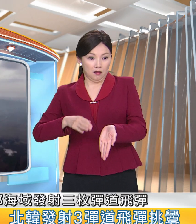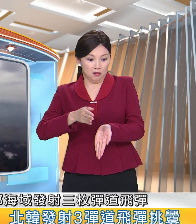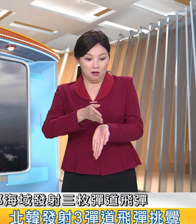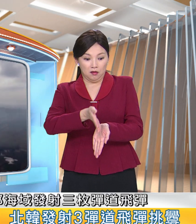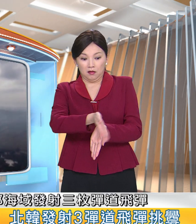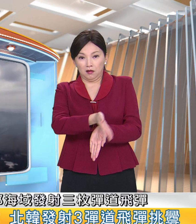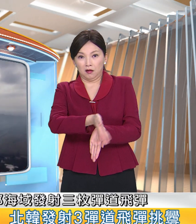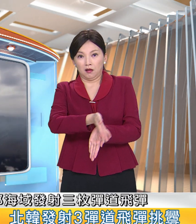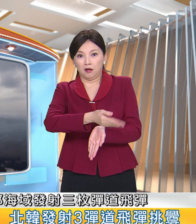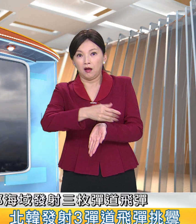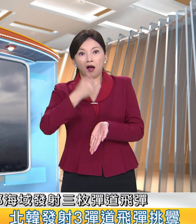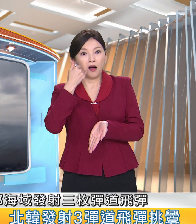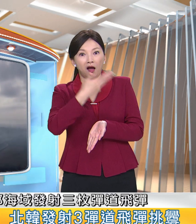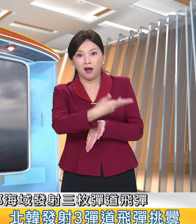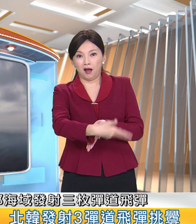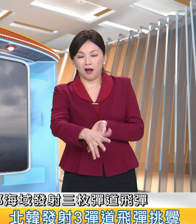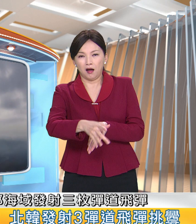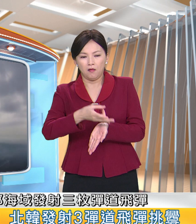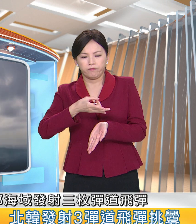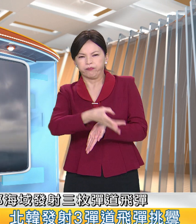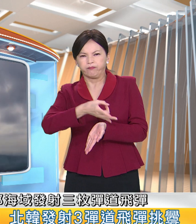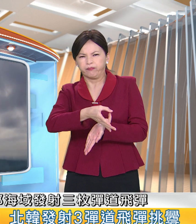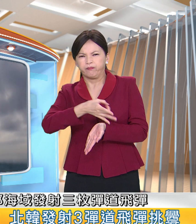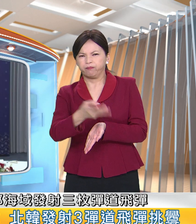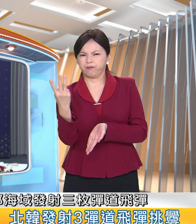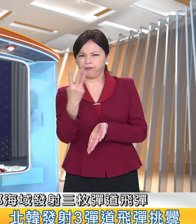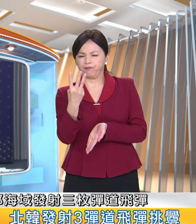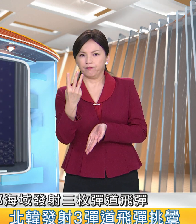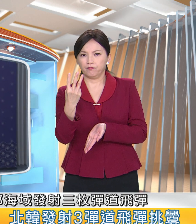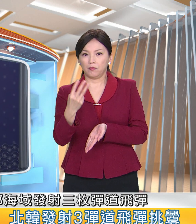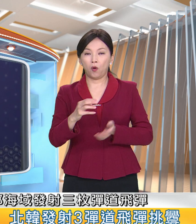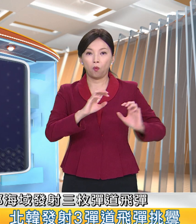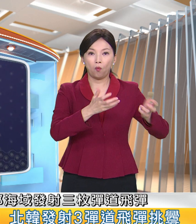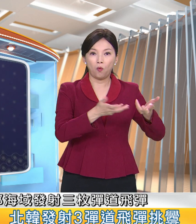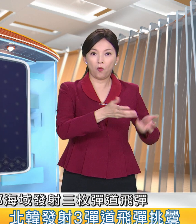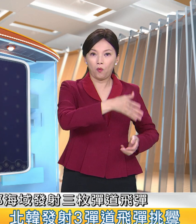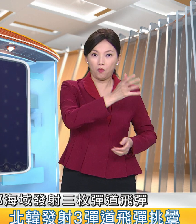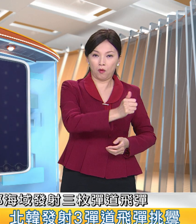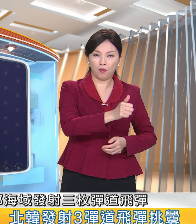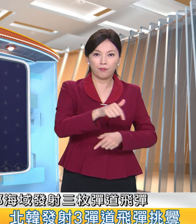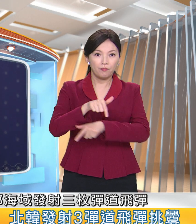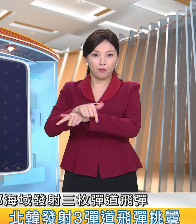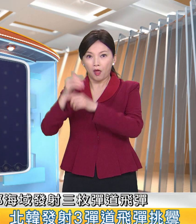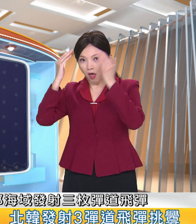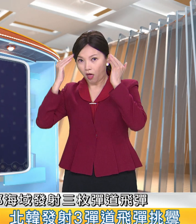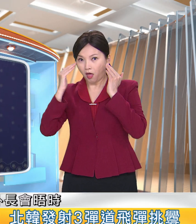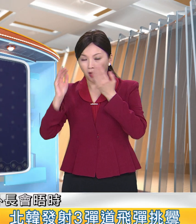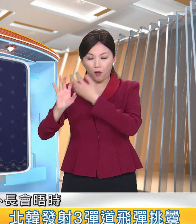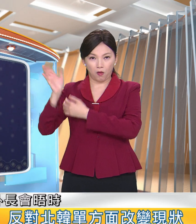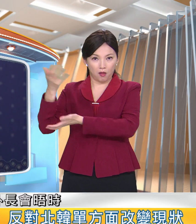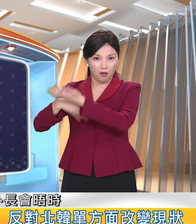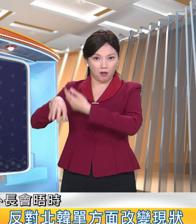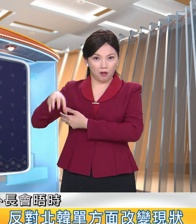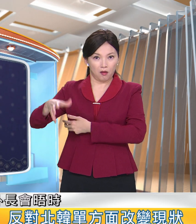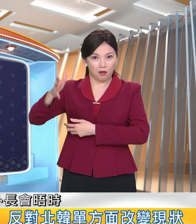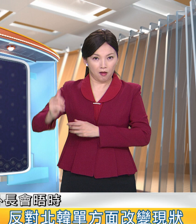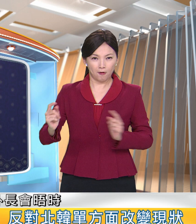鲜半岛东部海域发射3枚弹道飞弹。布林肯与南韩外长会晤